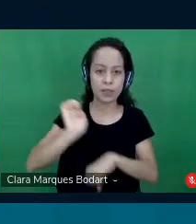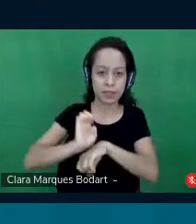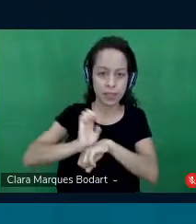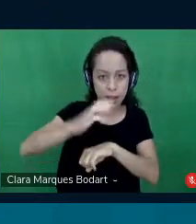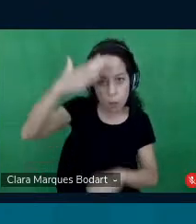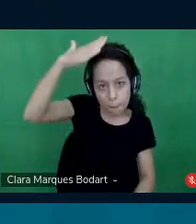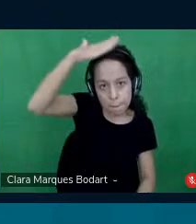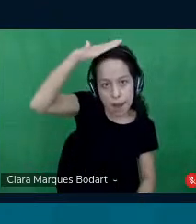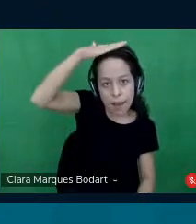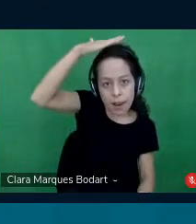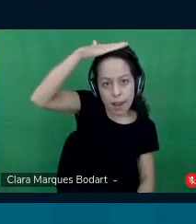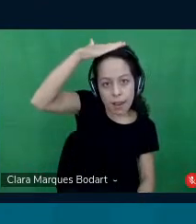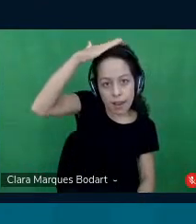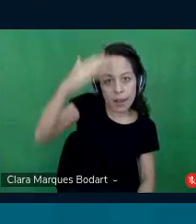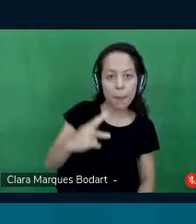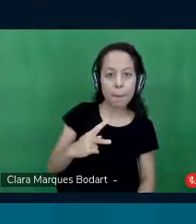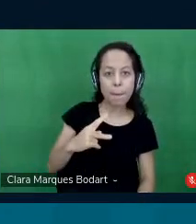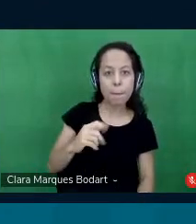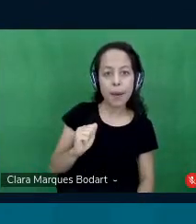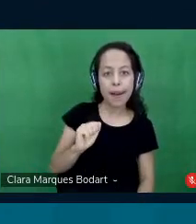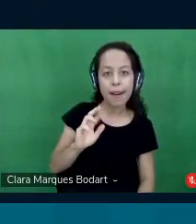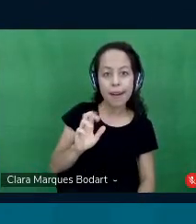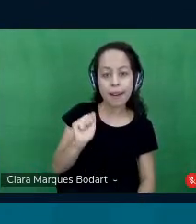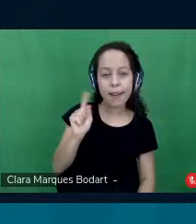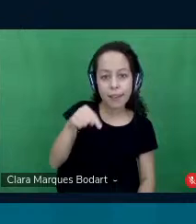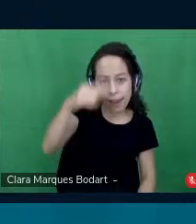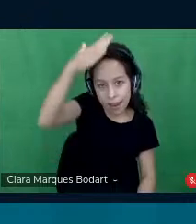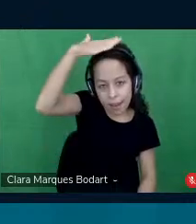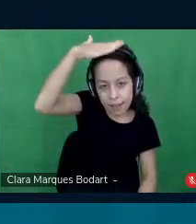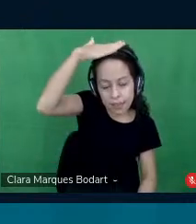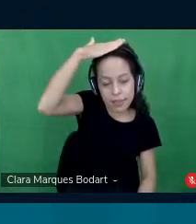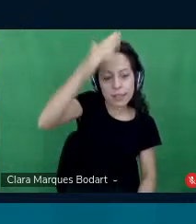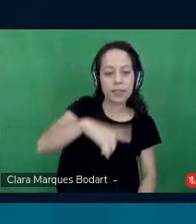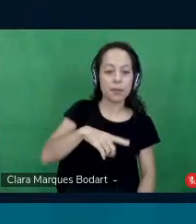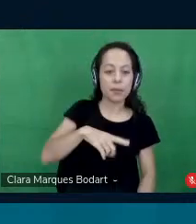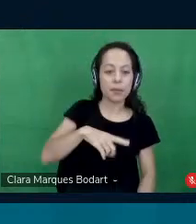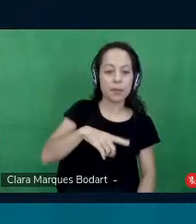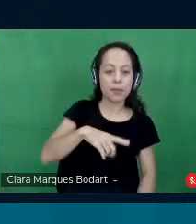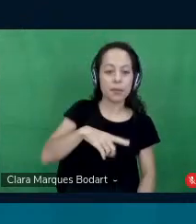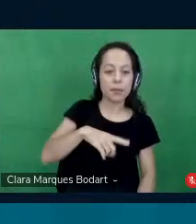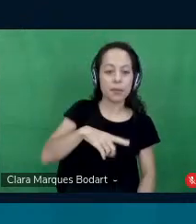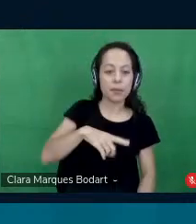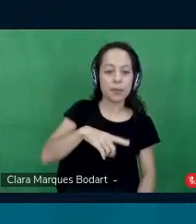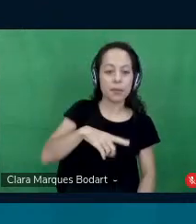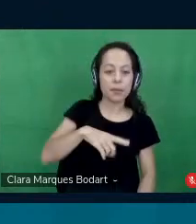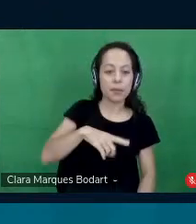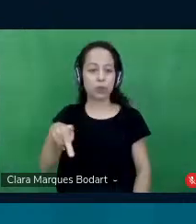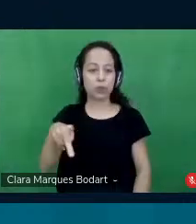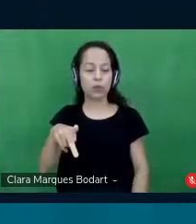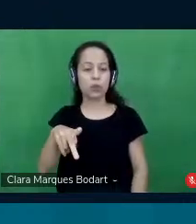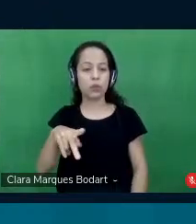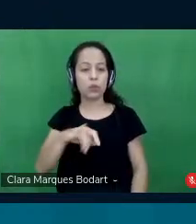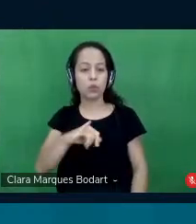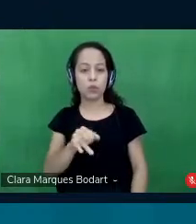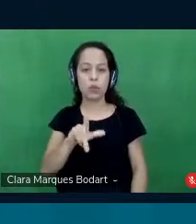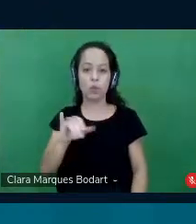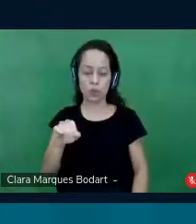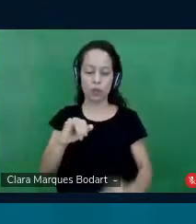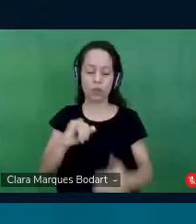também os outros coordenadores, né, da Câmara, o professor Júlio do FRS, a professora Ruth também do FS.